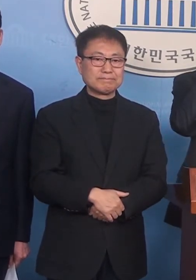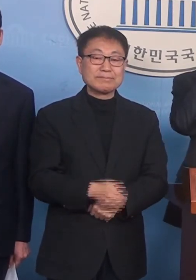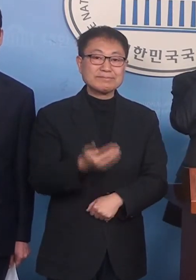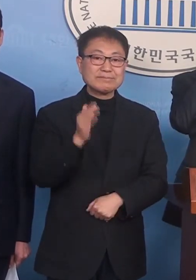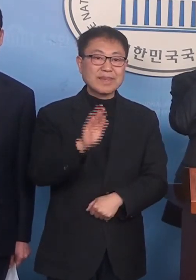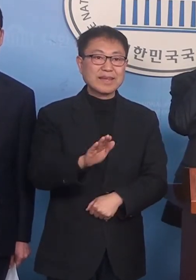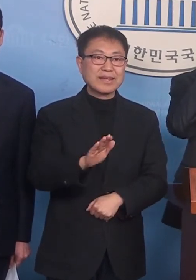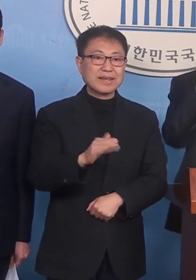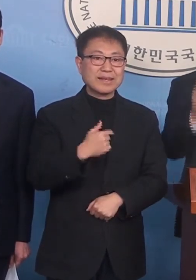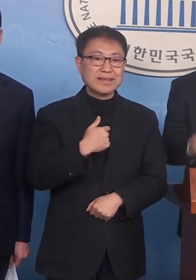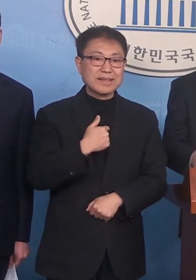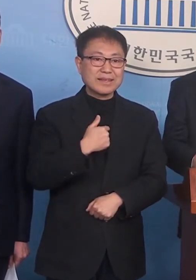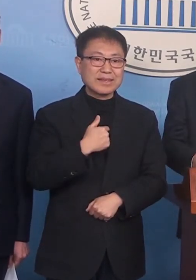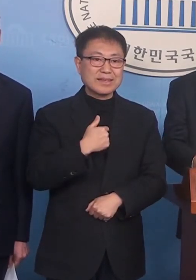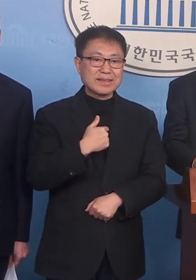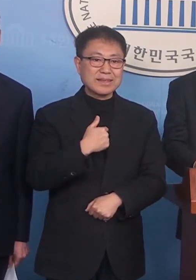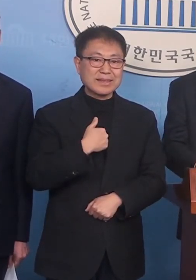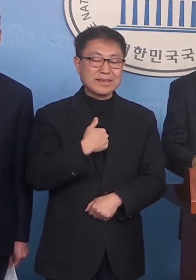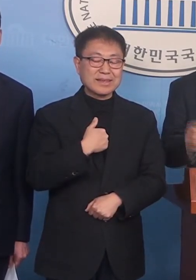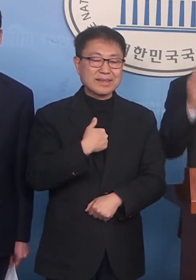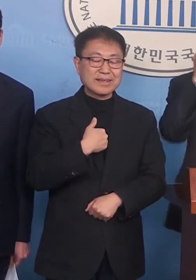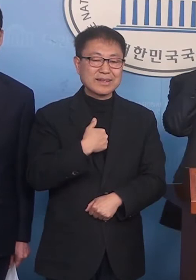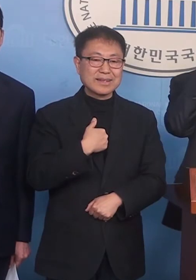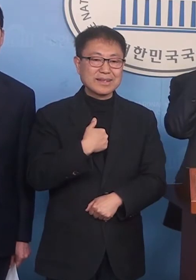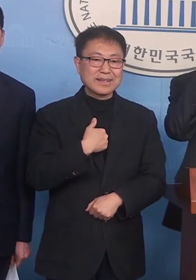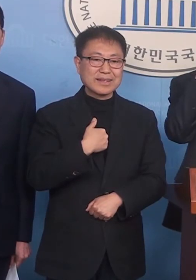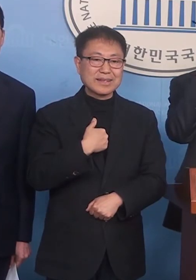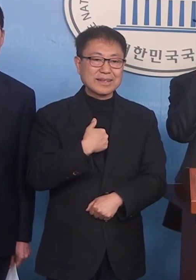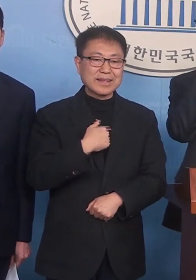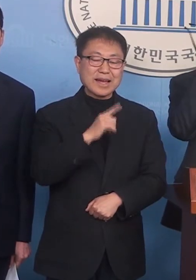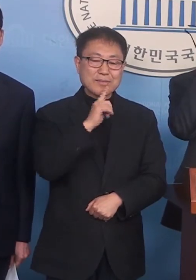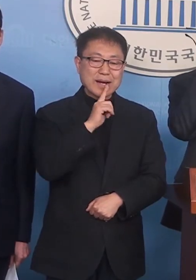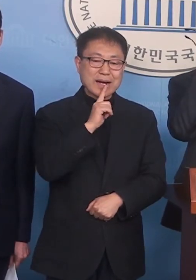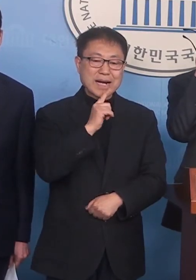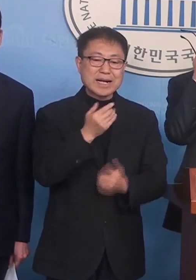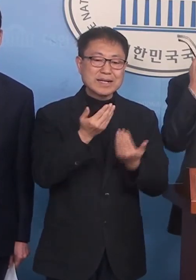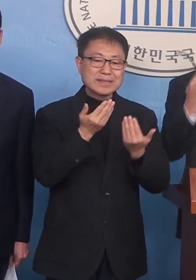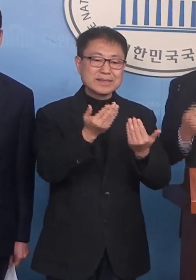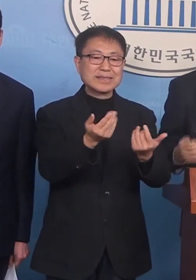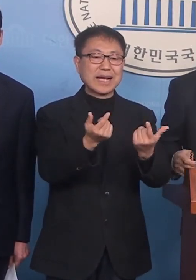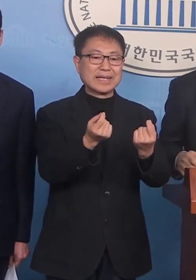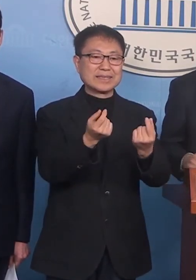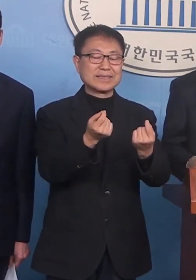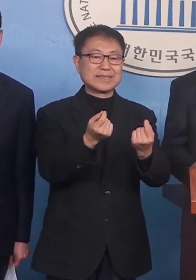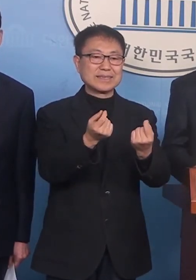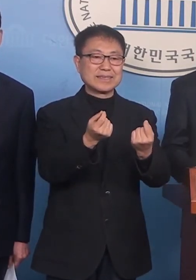근데 제가 이 서문에 인용했듯이